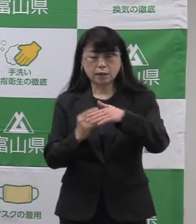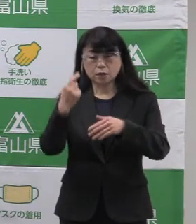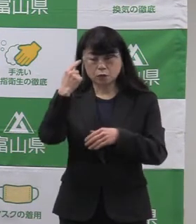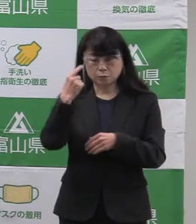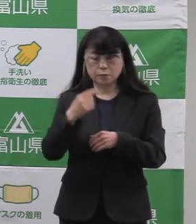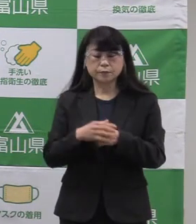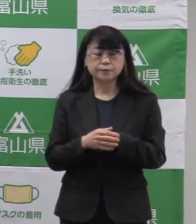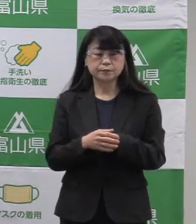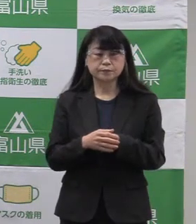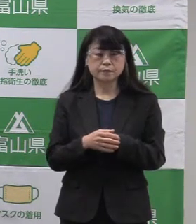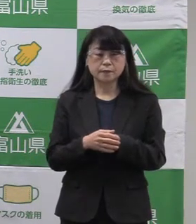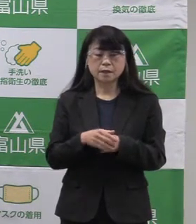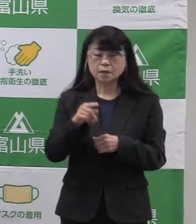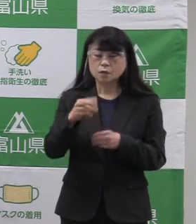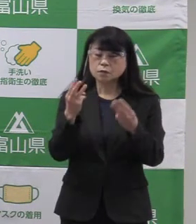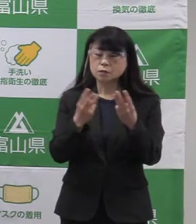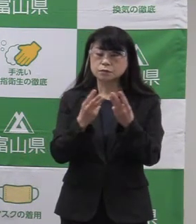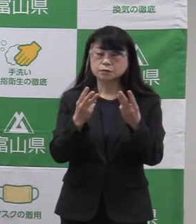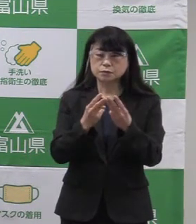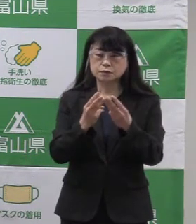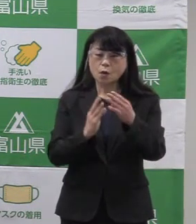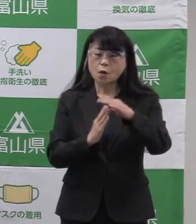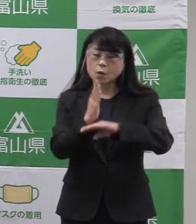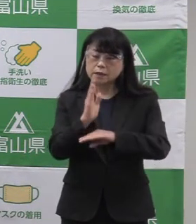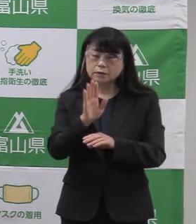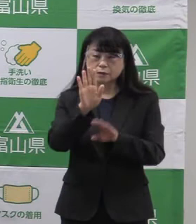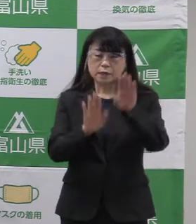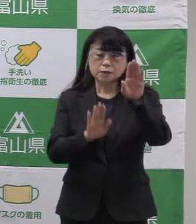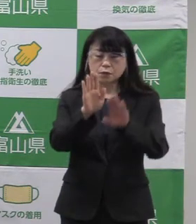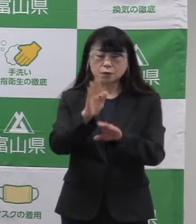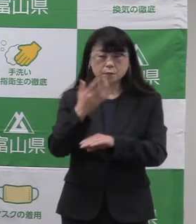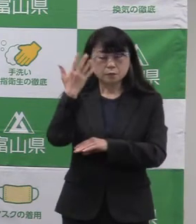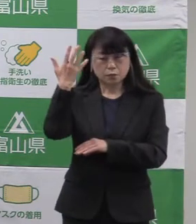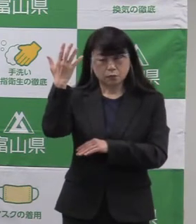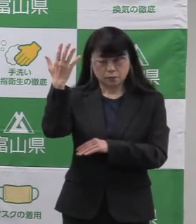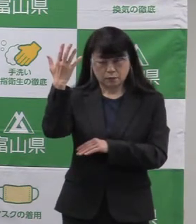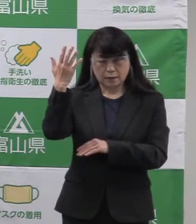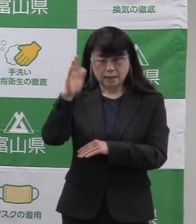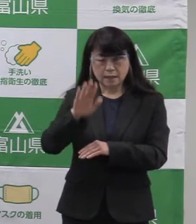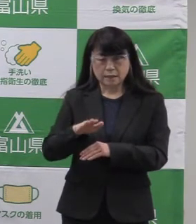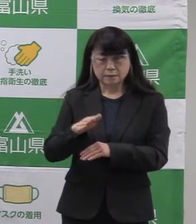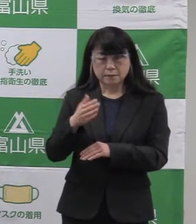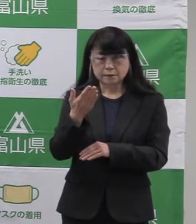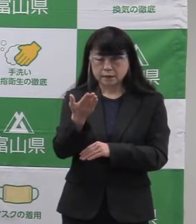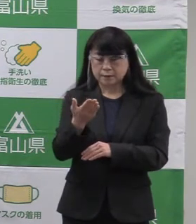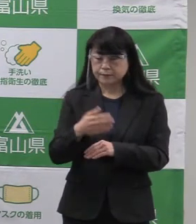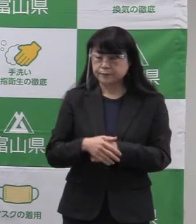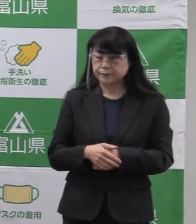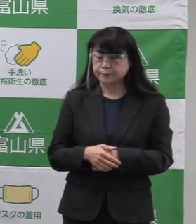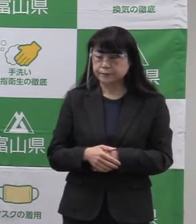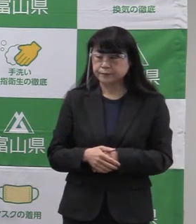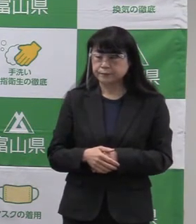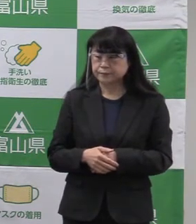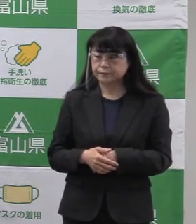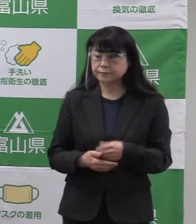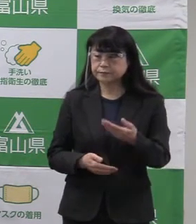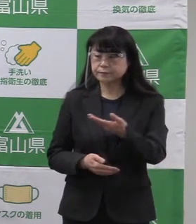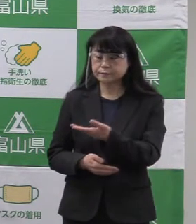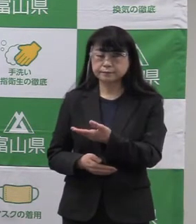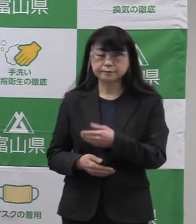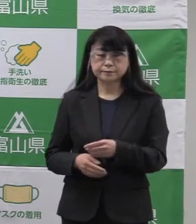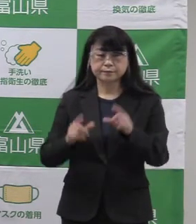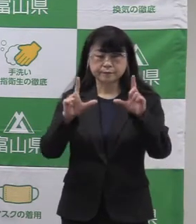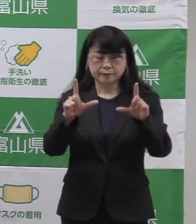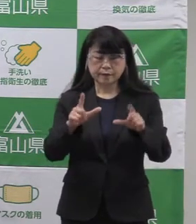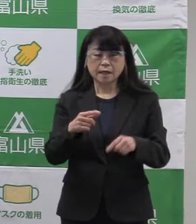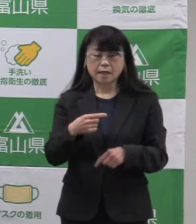った数字をですね超えていくような状況というのも想定されるというふうに見込んでいらっしゃいますか。 はい、確